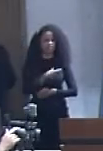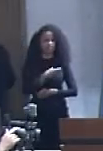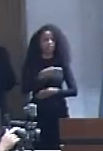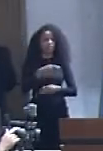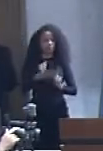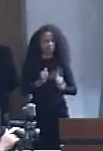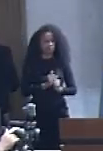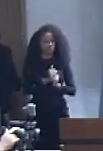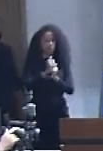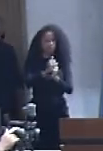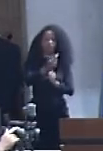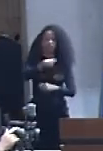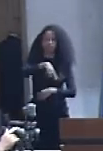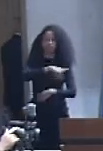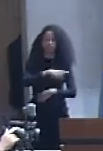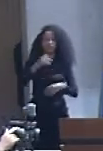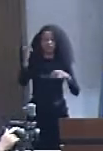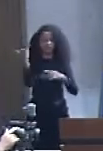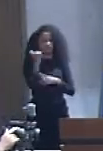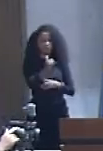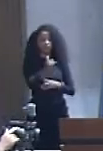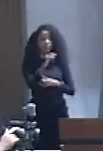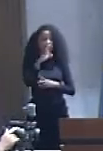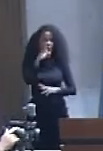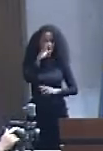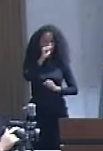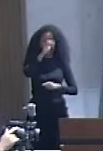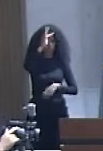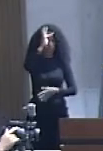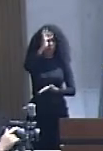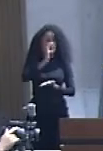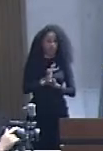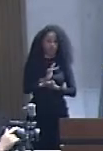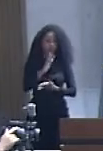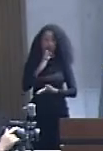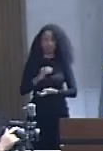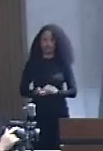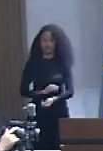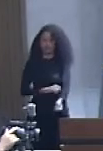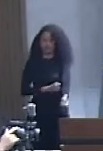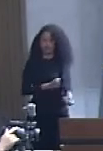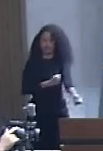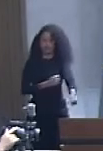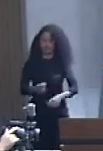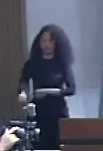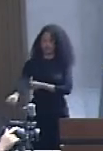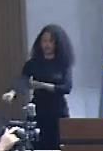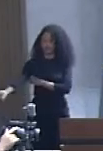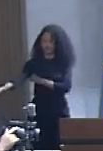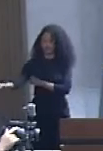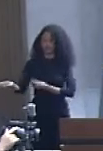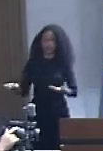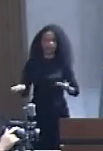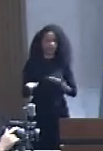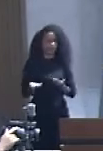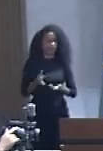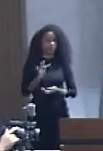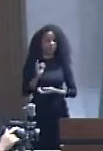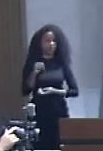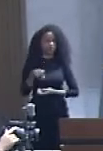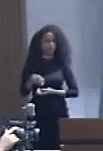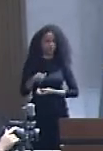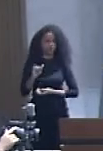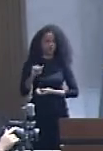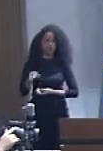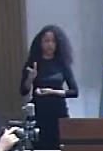vocês com muita energia, com muita fé e com muita consciência. Obrigado, Israel Crispim. Vamos ouvir Tiquinho representando o